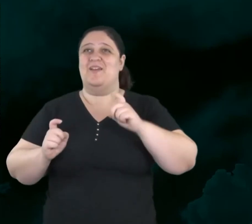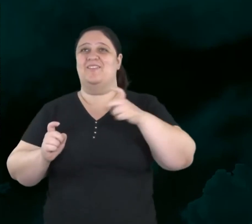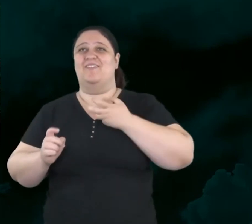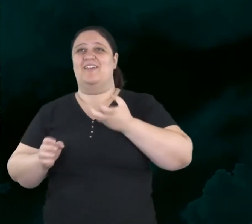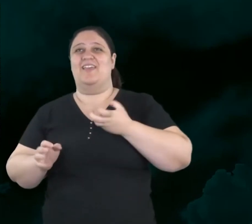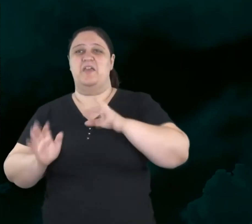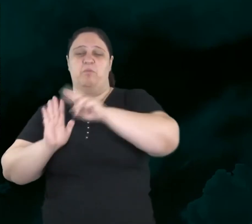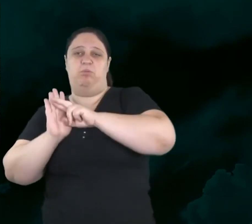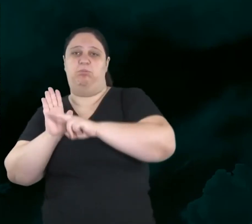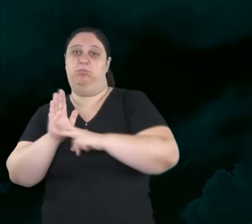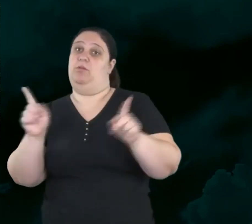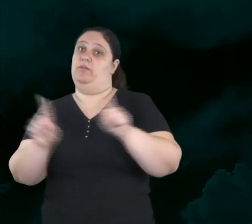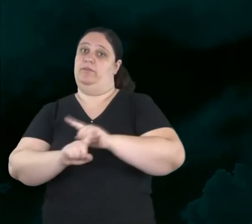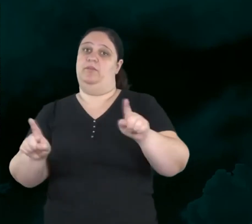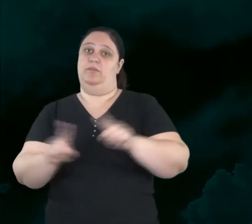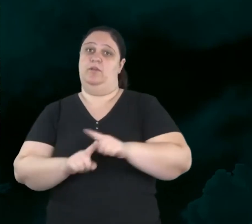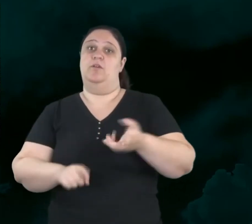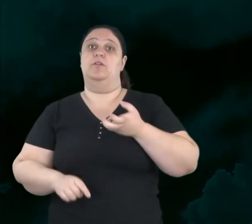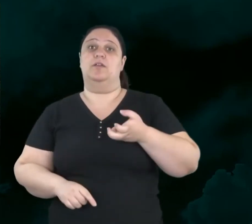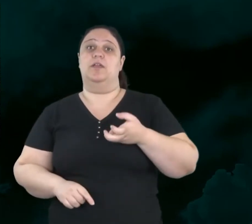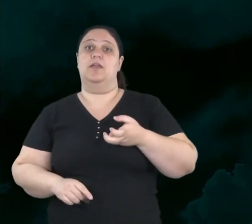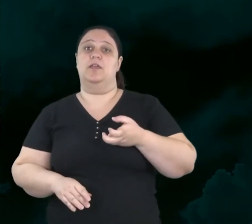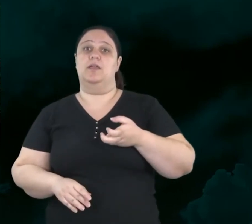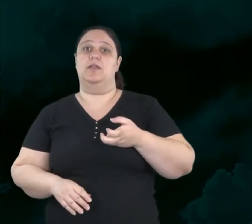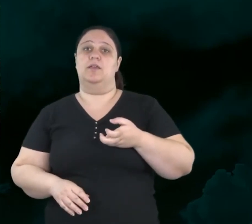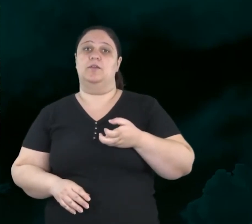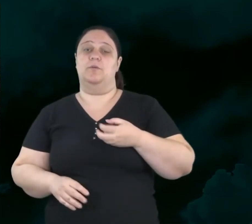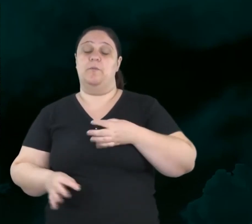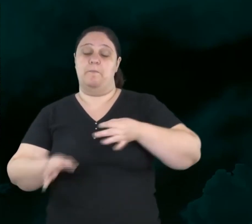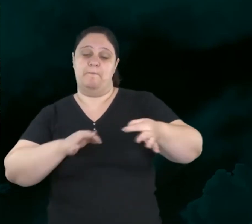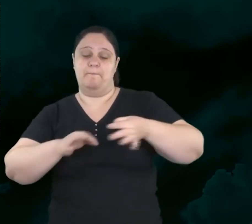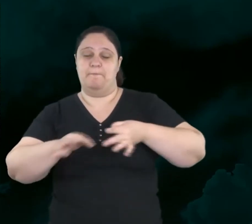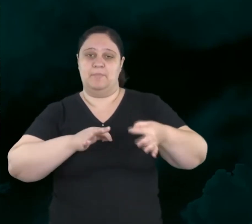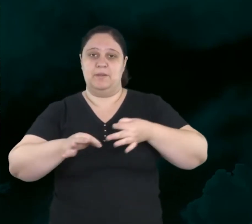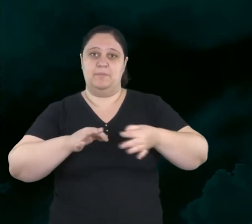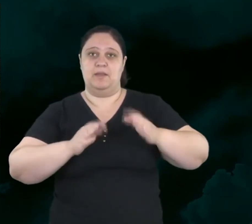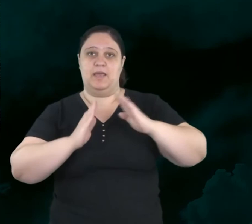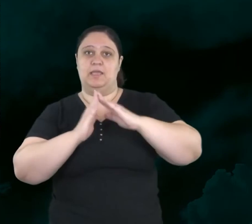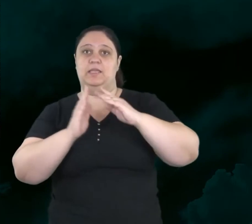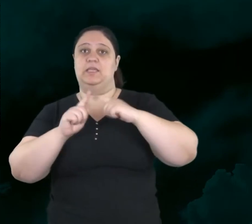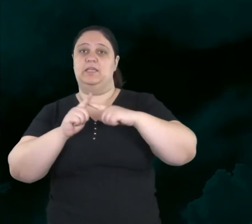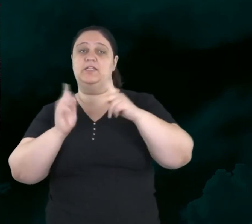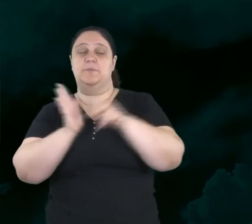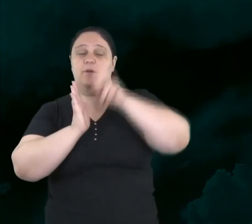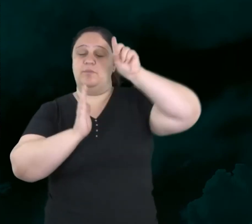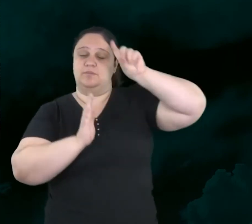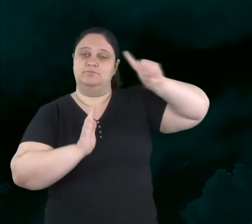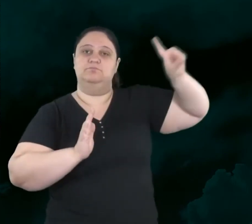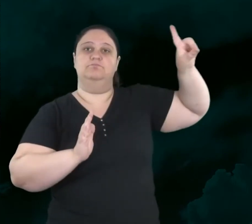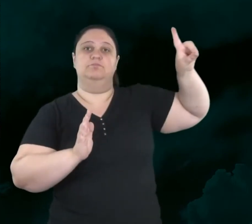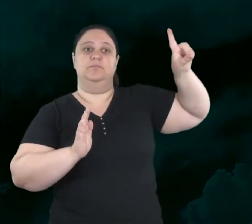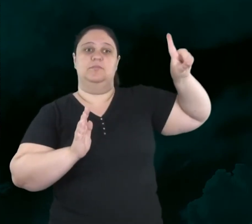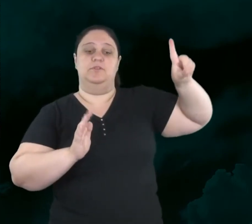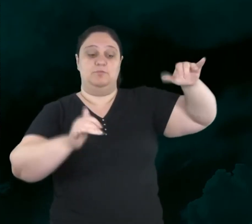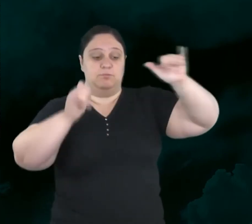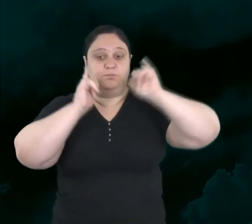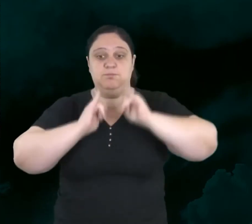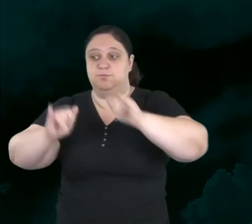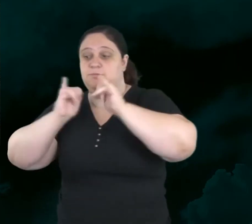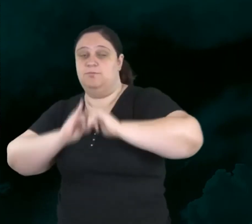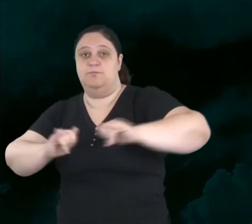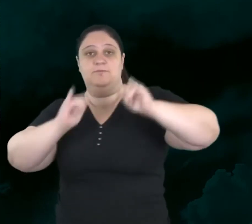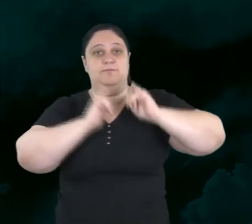quero preparar a sua igreja, a igreja de Deus, alertar mais pessoas para não viver